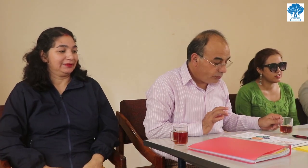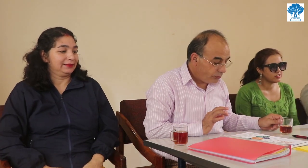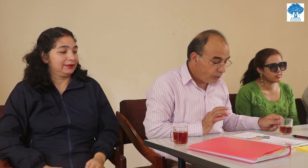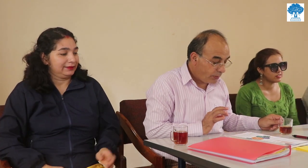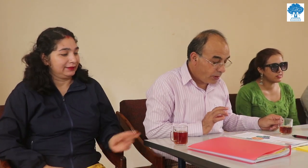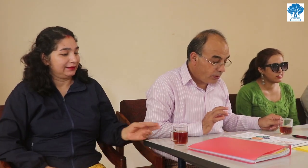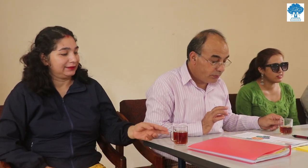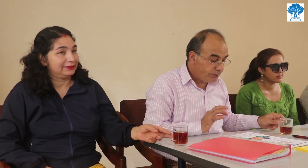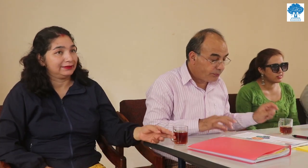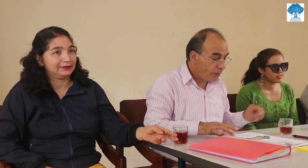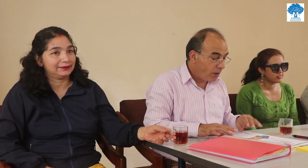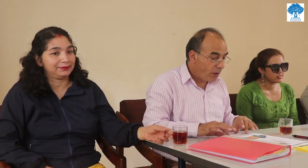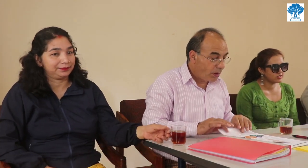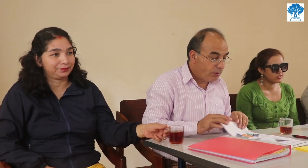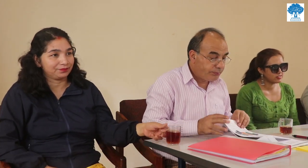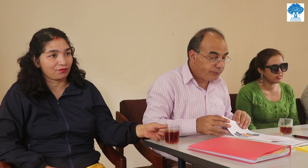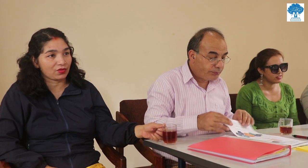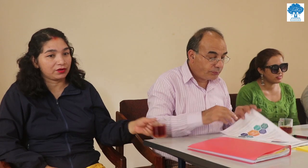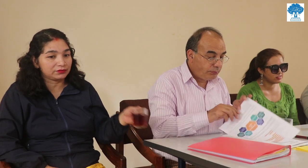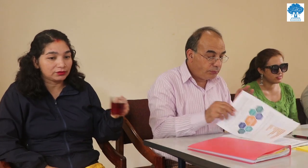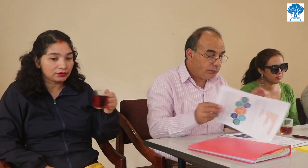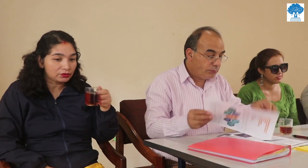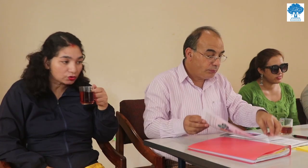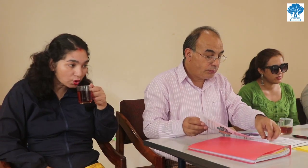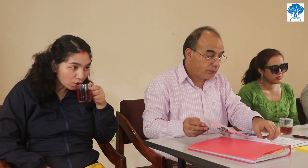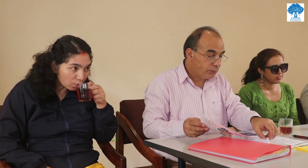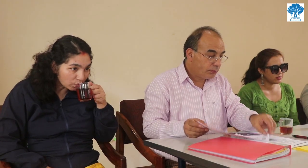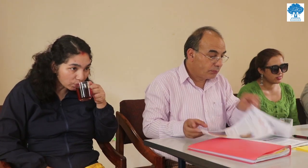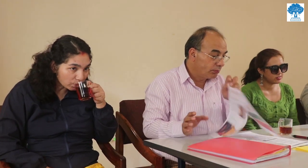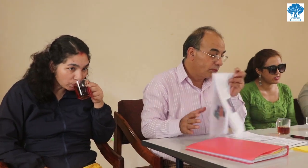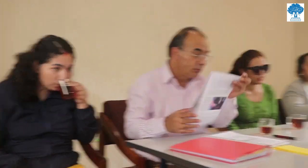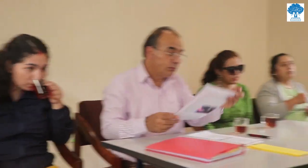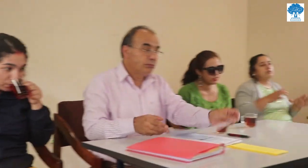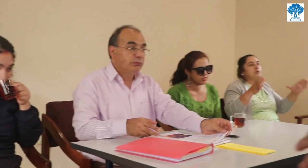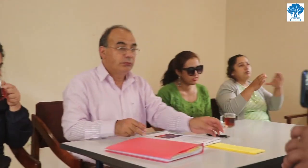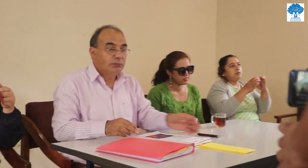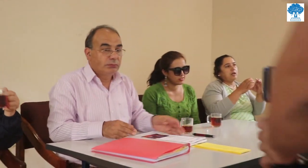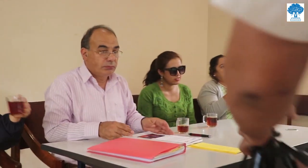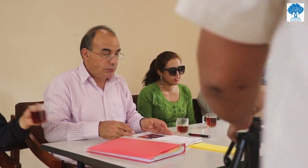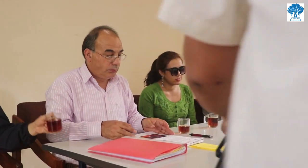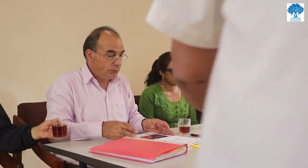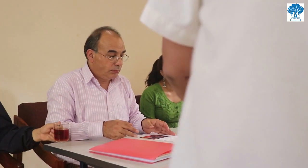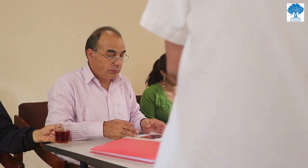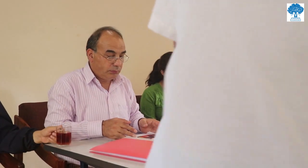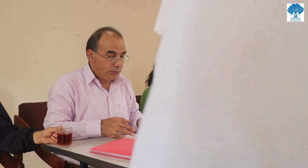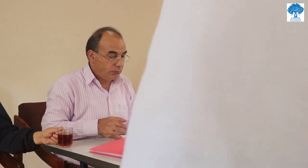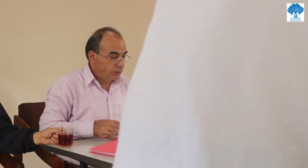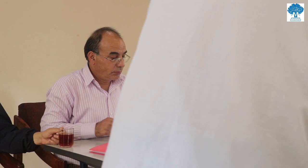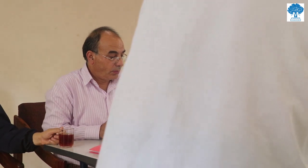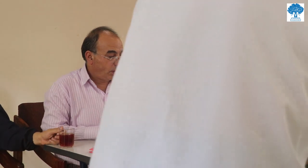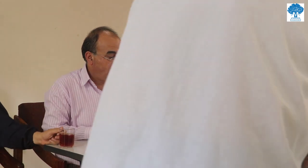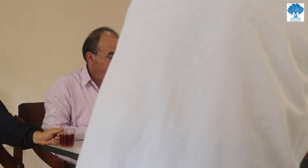कुराहरू, युजको कुराहरू, इन्फर्मेसनको एक्सेसको कुराहरूमा चाहिँ हाम्रो देशमा हाम्रो समुदायमा विभिन्न